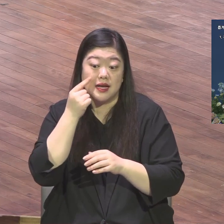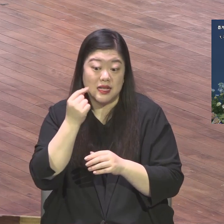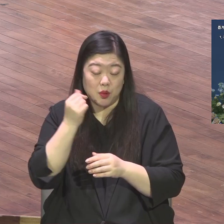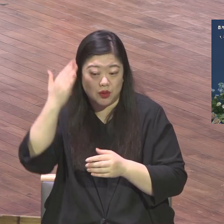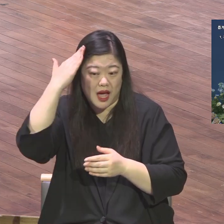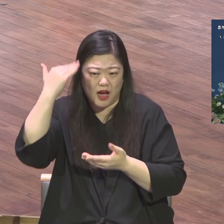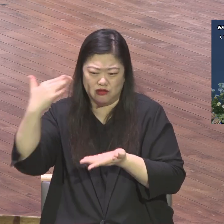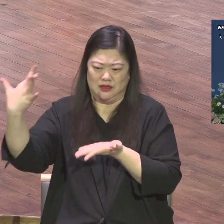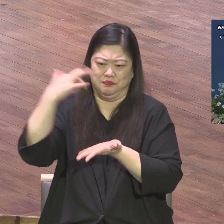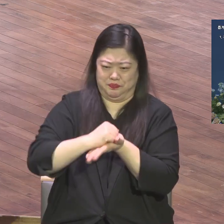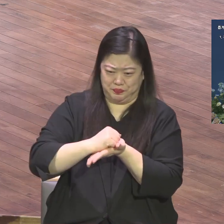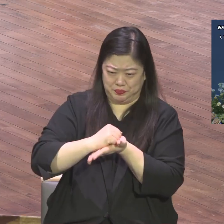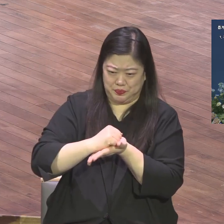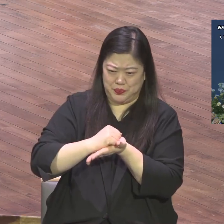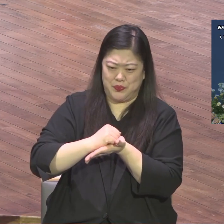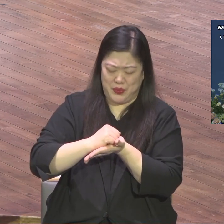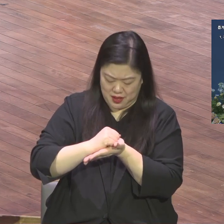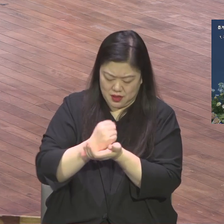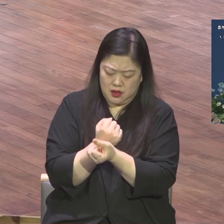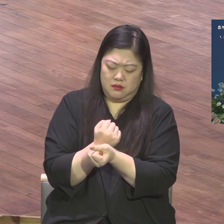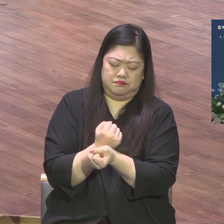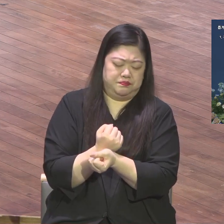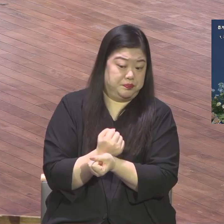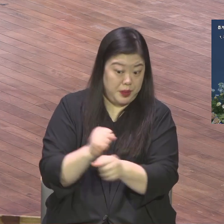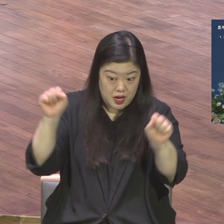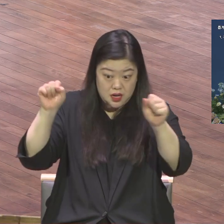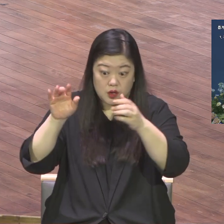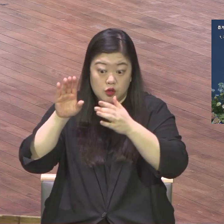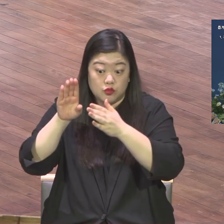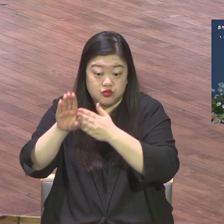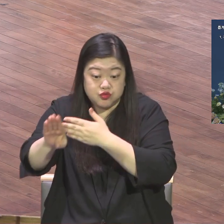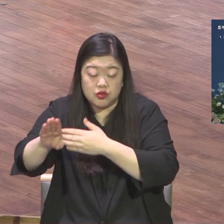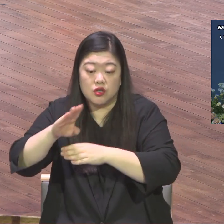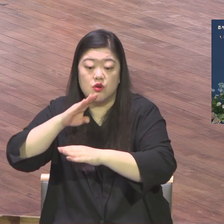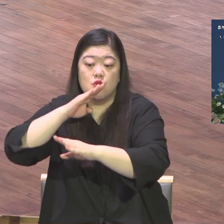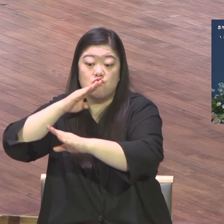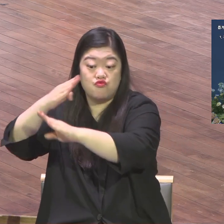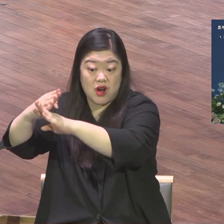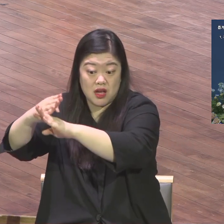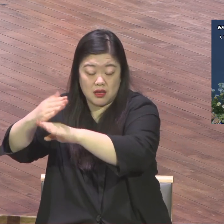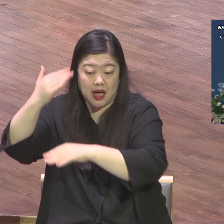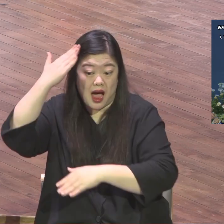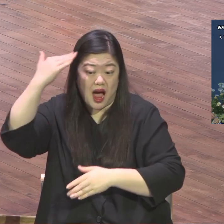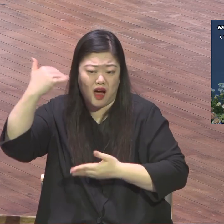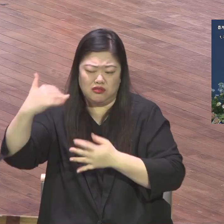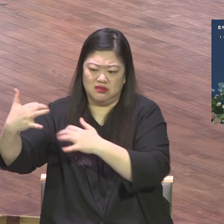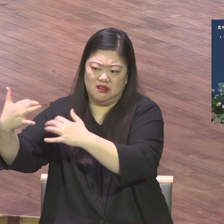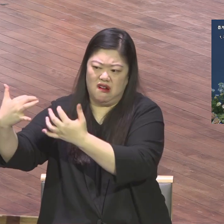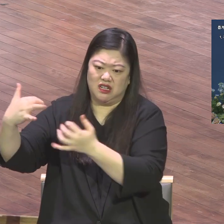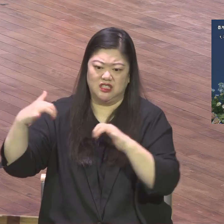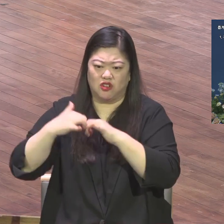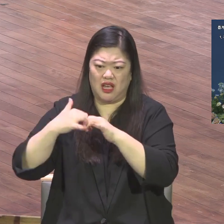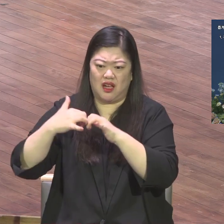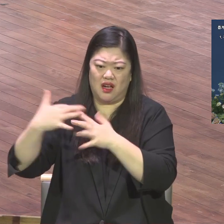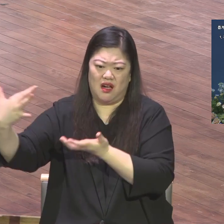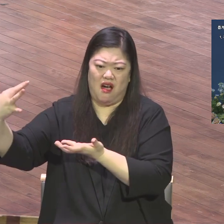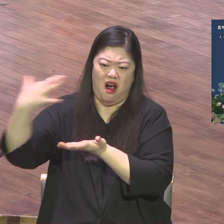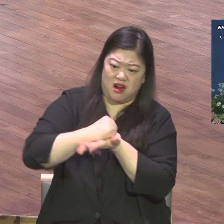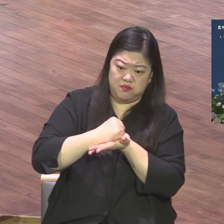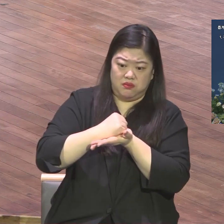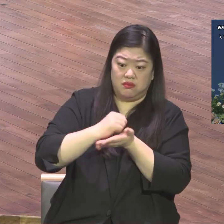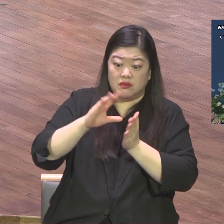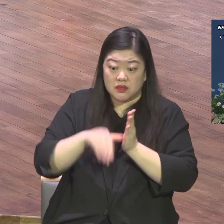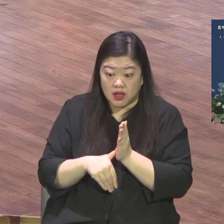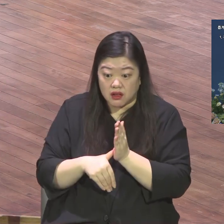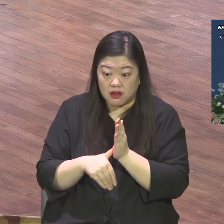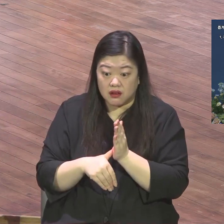침략했잖아요. 침략했을 때 일제시대 때나 남침했을 때나 왜 남한에만 오면